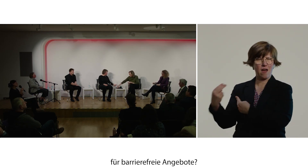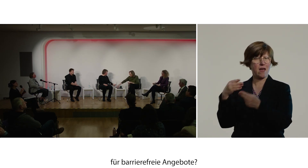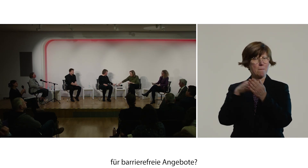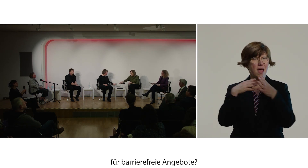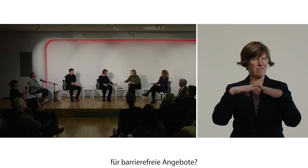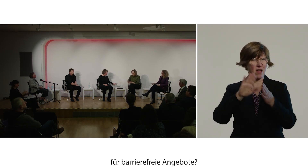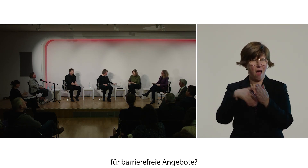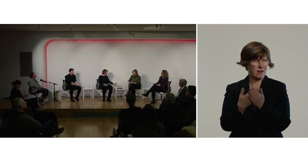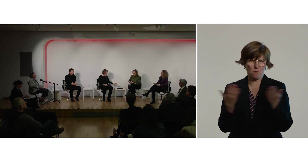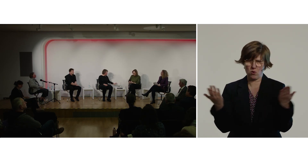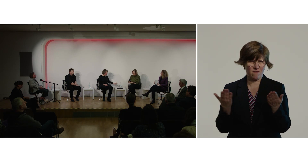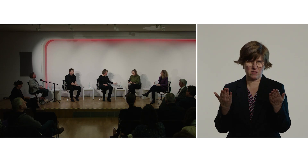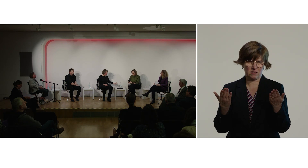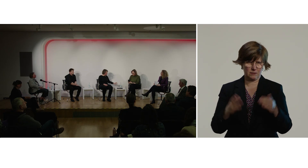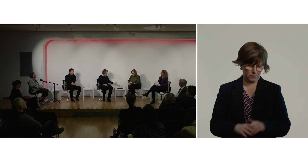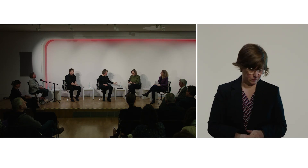Angebote?